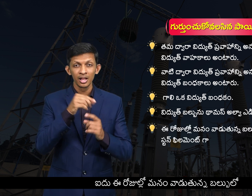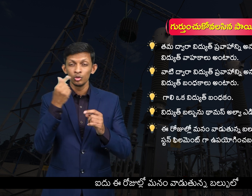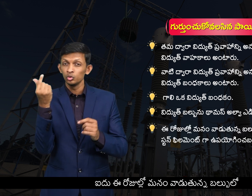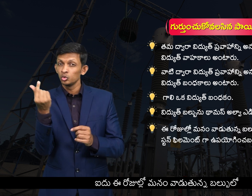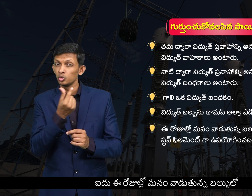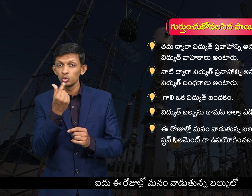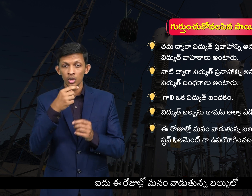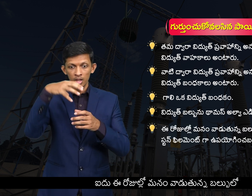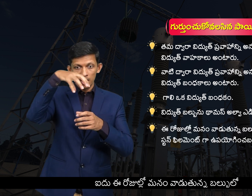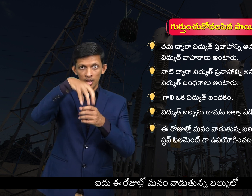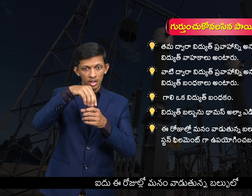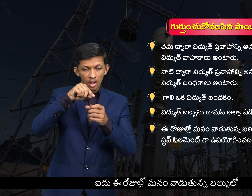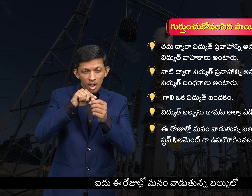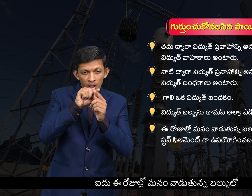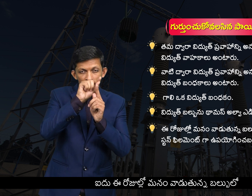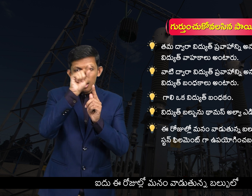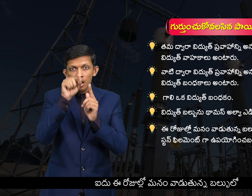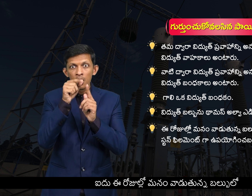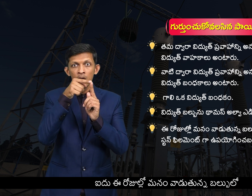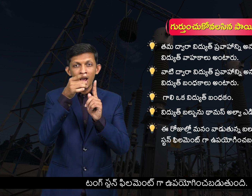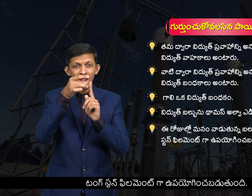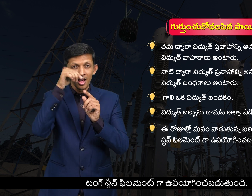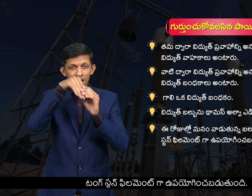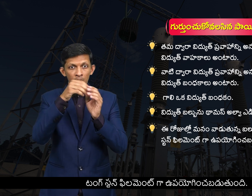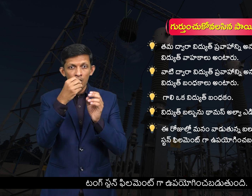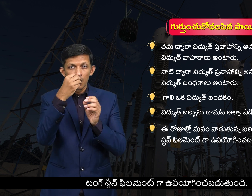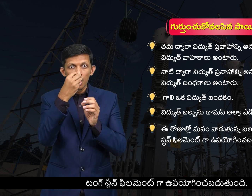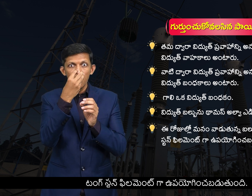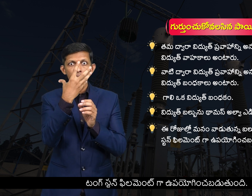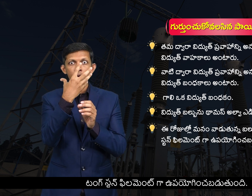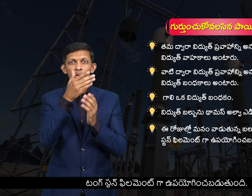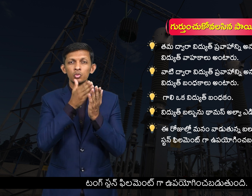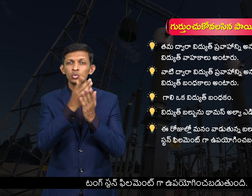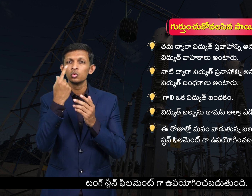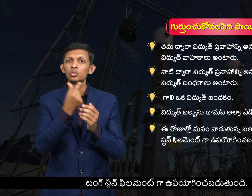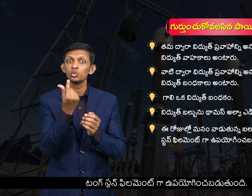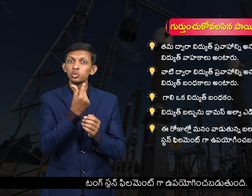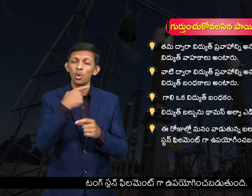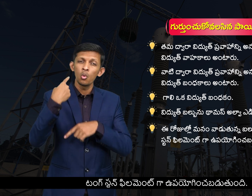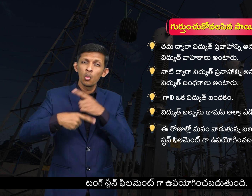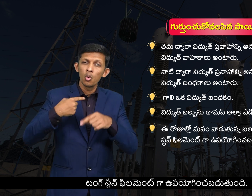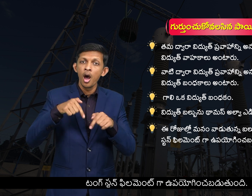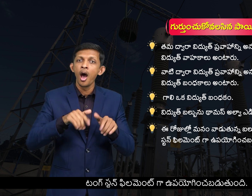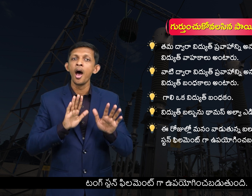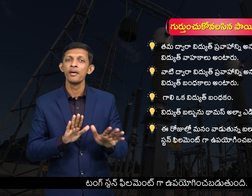5. ఈ రోజుల్లో మనం వాడుతున్న బల్బులో టంగ్స్టన్ ఫిలమెంటుగా ఉపయోగించబడుతుంది.